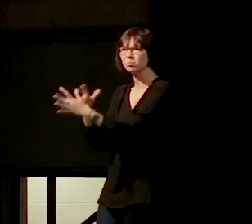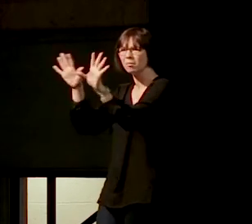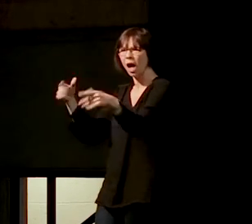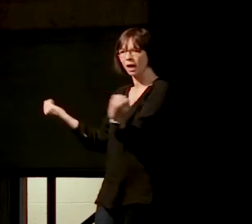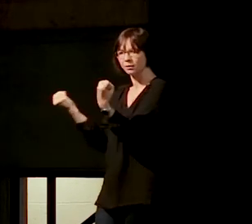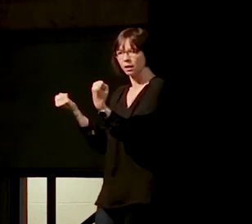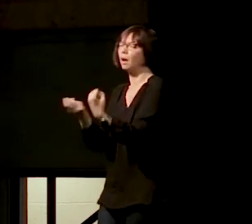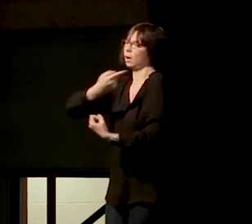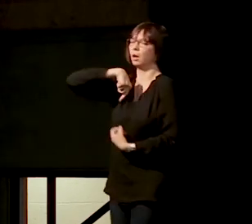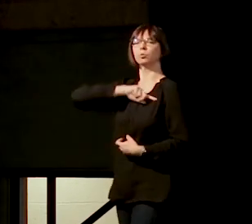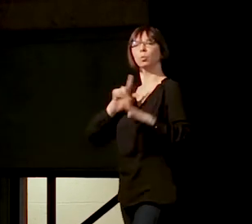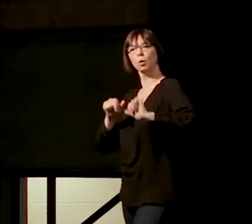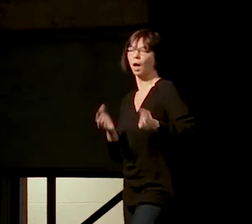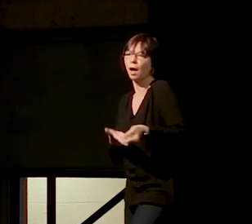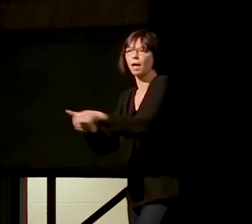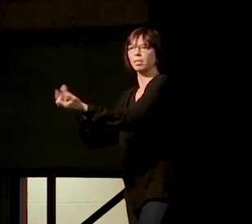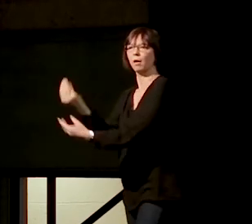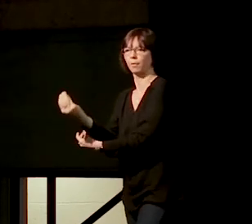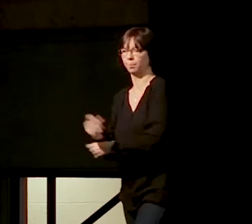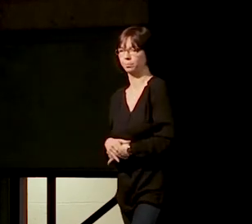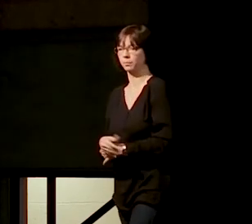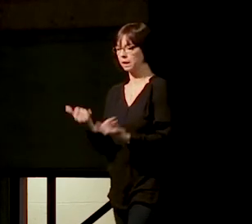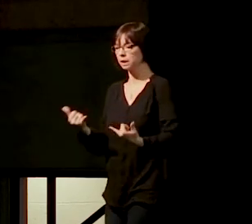jeunesse, la jeunesse. À Gouénou,